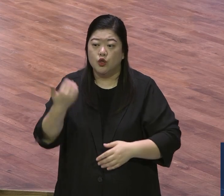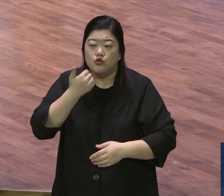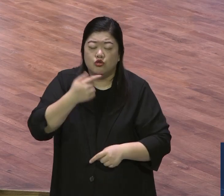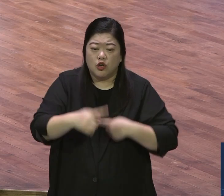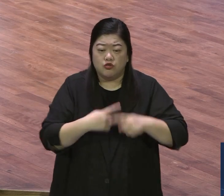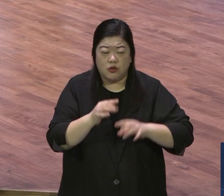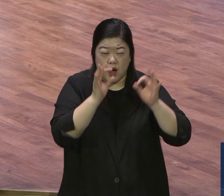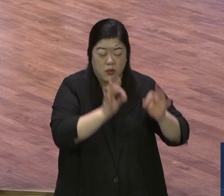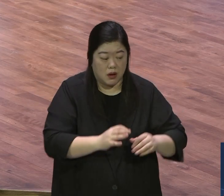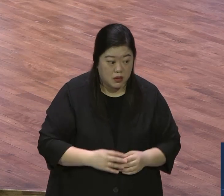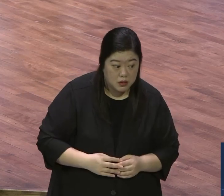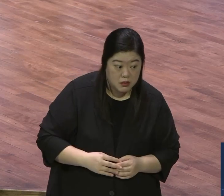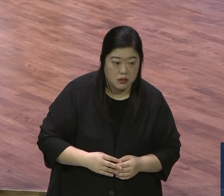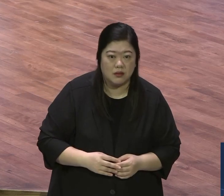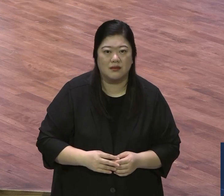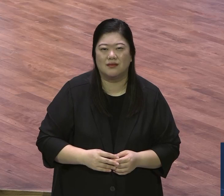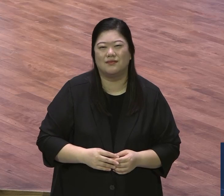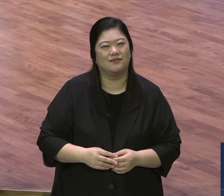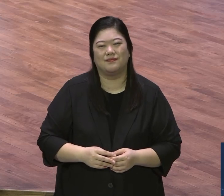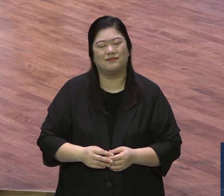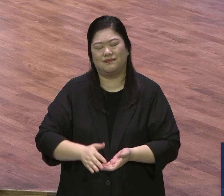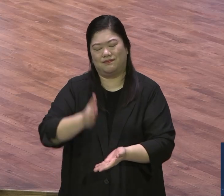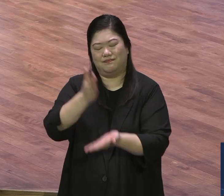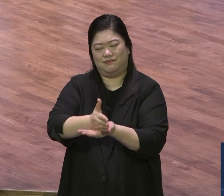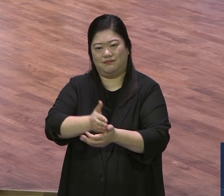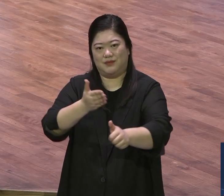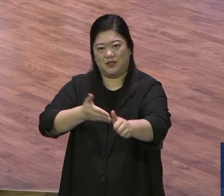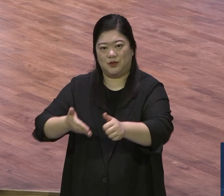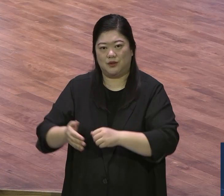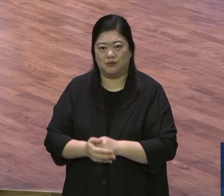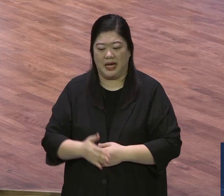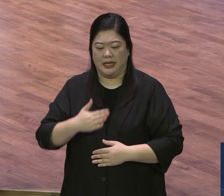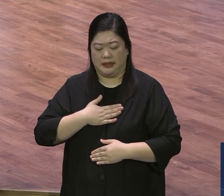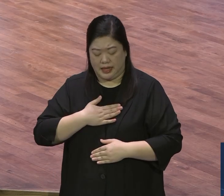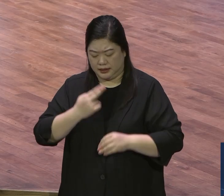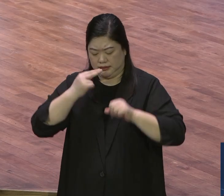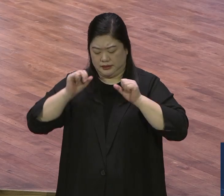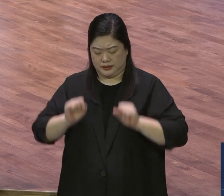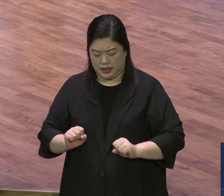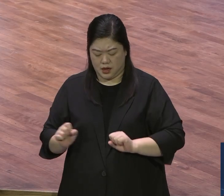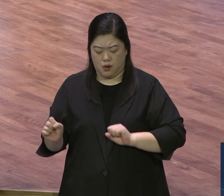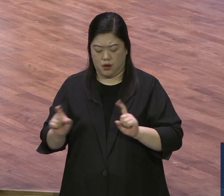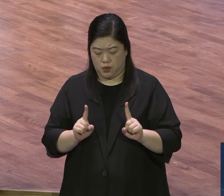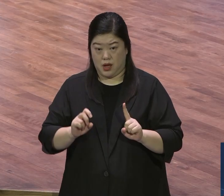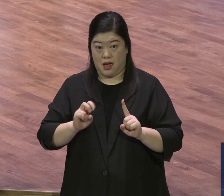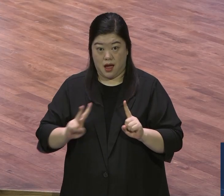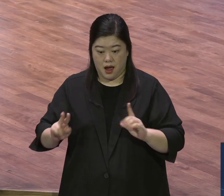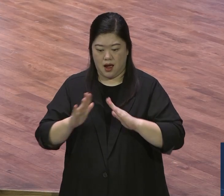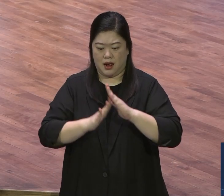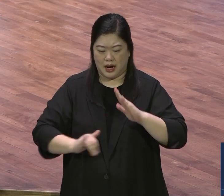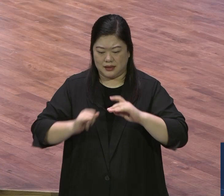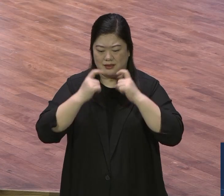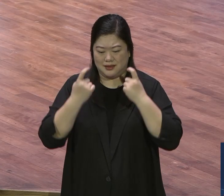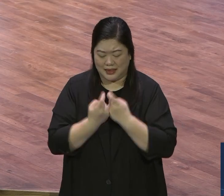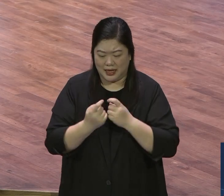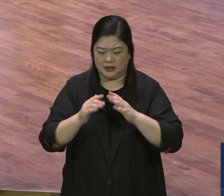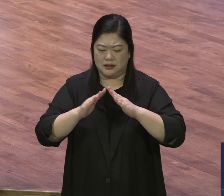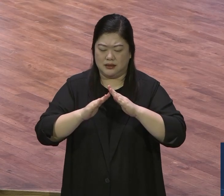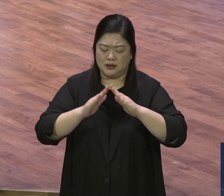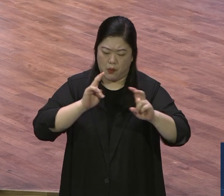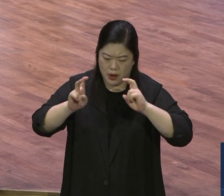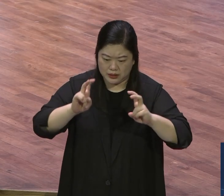말씀 앞에 써야 돼요 그래야 여러분 괜히 살고 가정이 살고 교회가 살고 우리의 목표가 뭐예요? 매일 기도하지